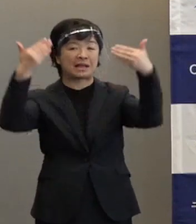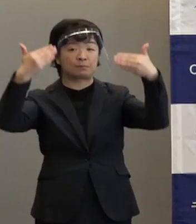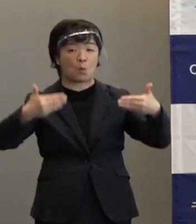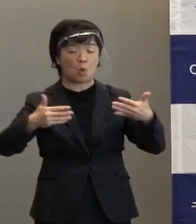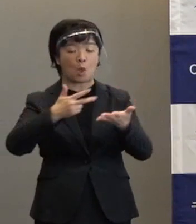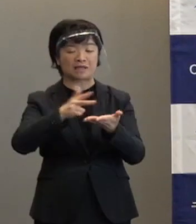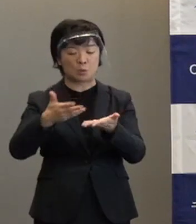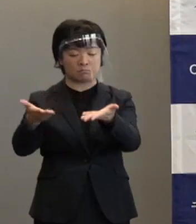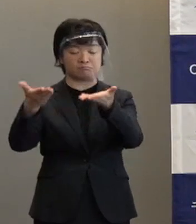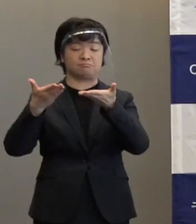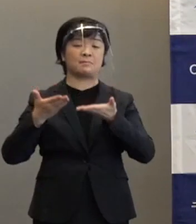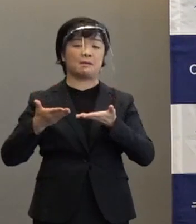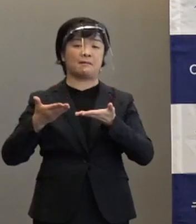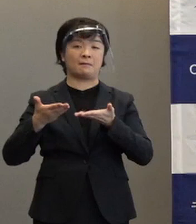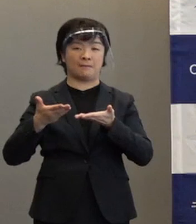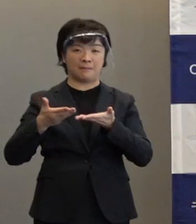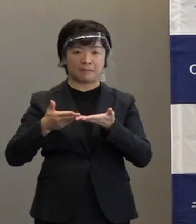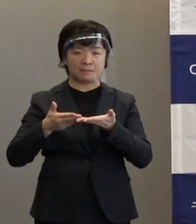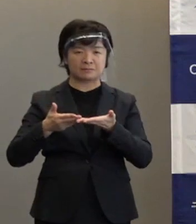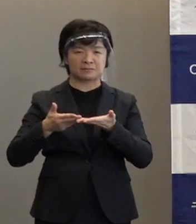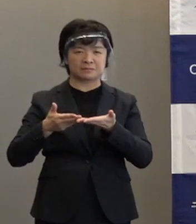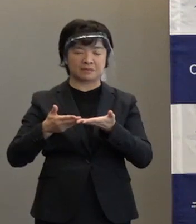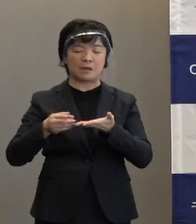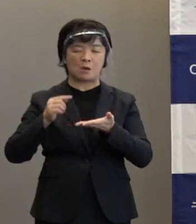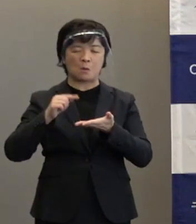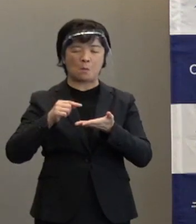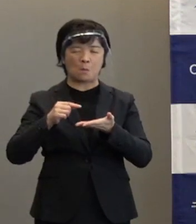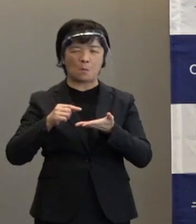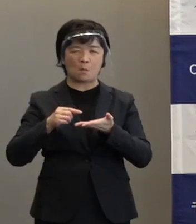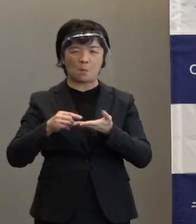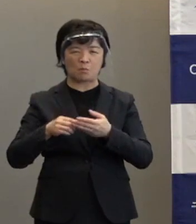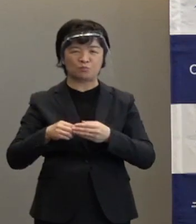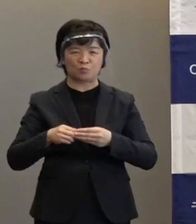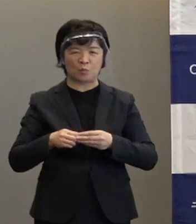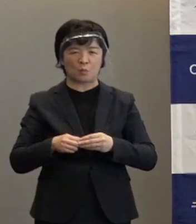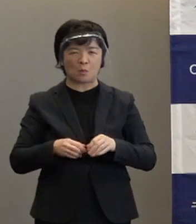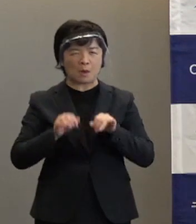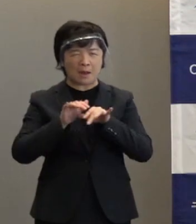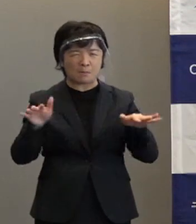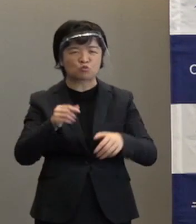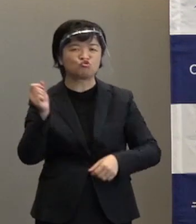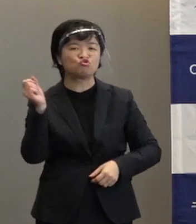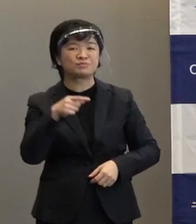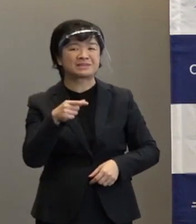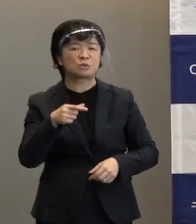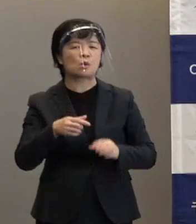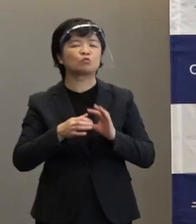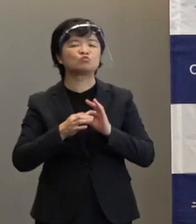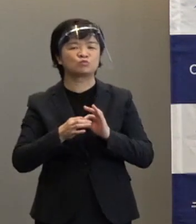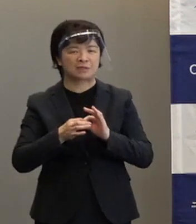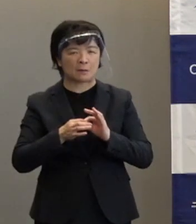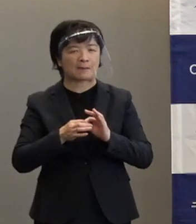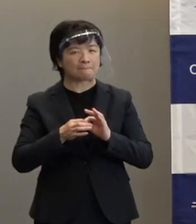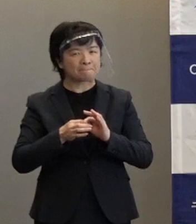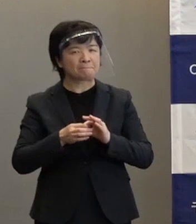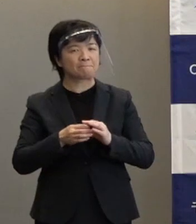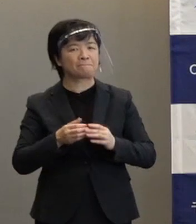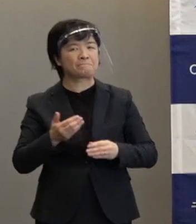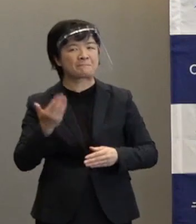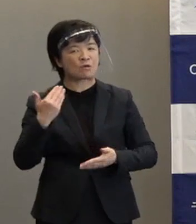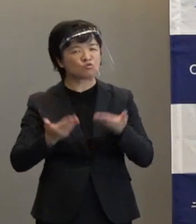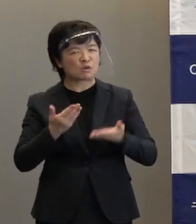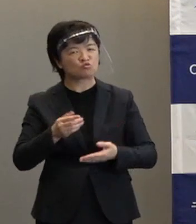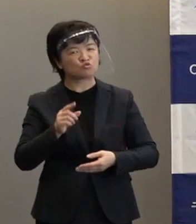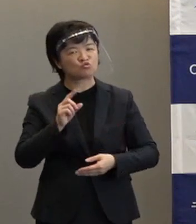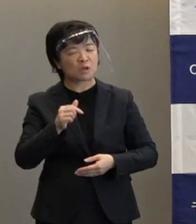で、変異株の機械 の、 速度をですね、従来の速よりも少し緩やかなものにしたと、そ